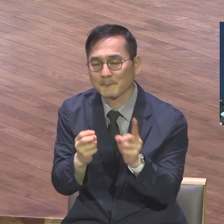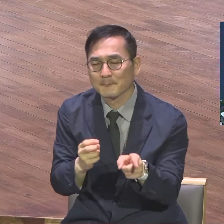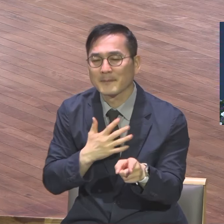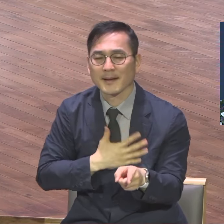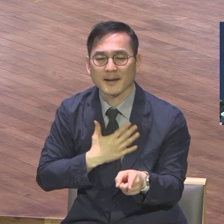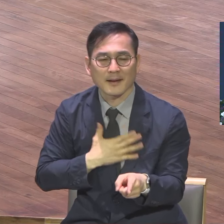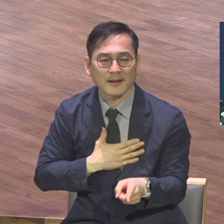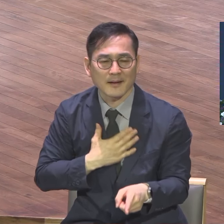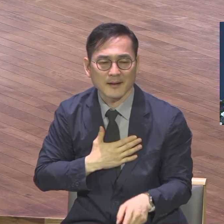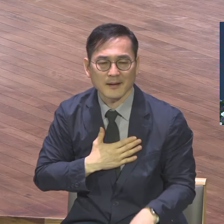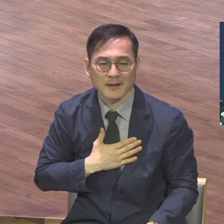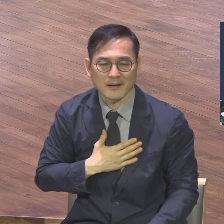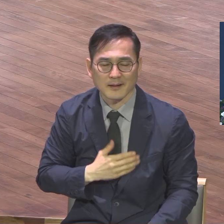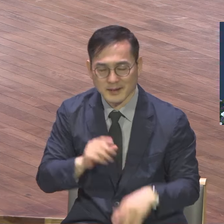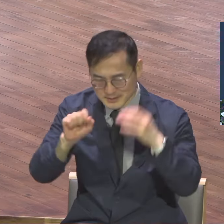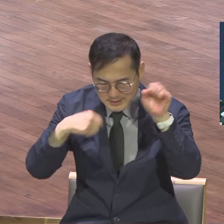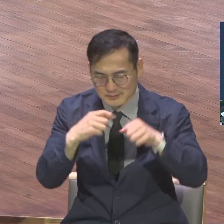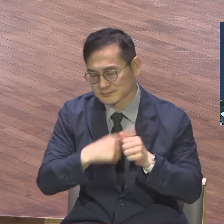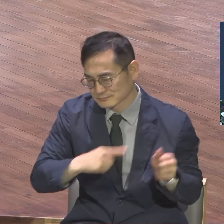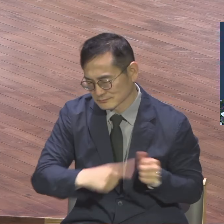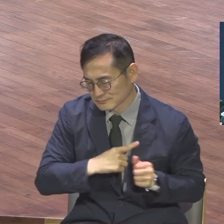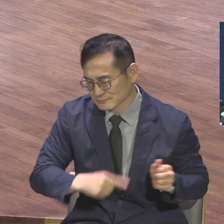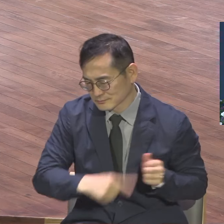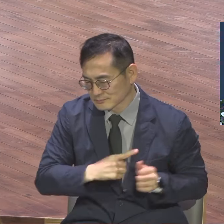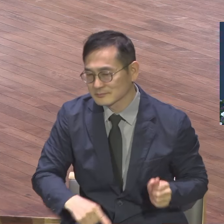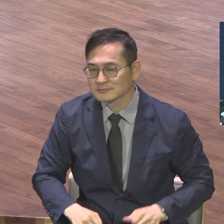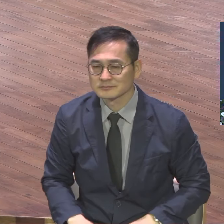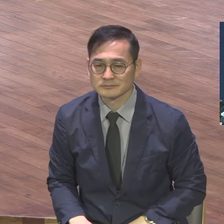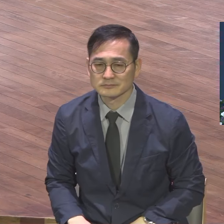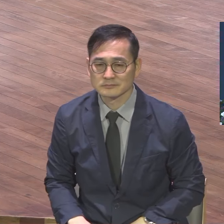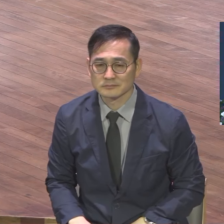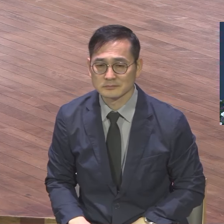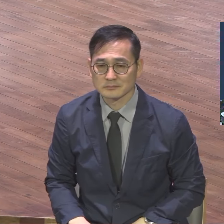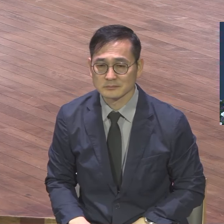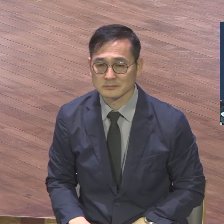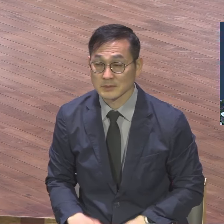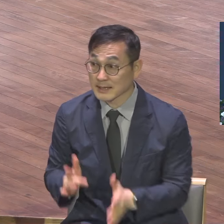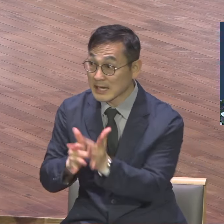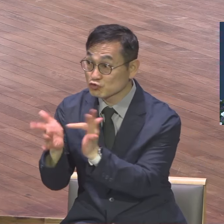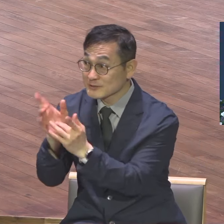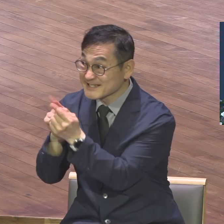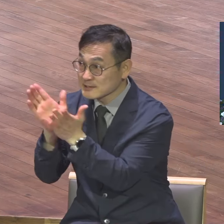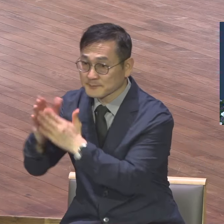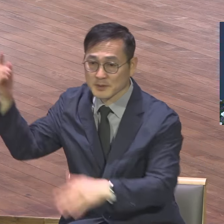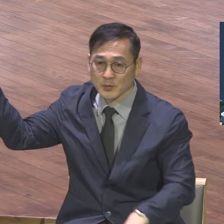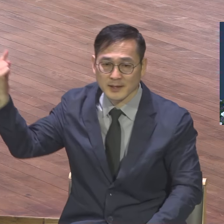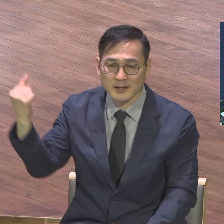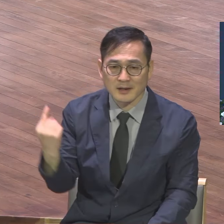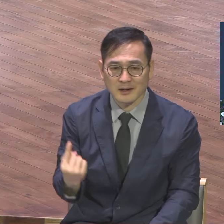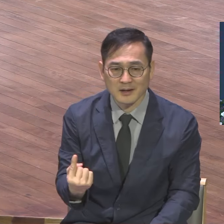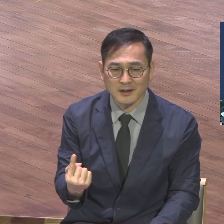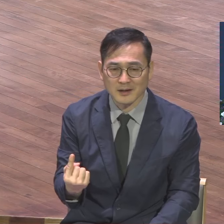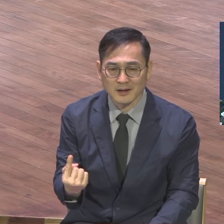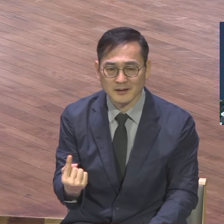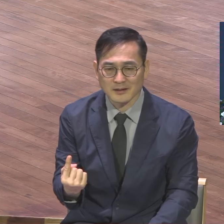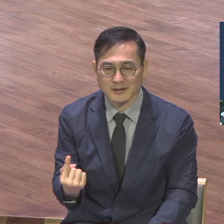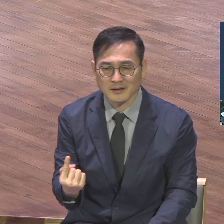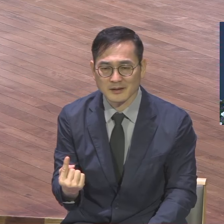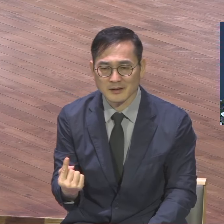그런데 예수님께서 이제 친히 오셔서 구원자로 자기가 오셔서 희생제물, 어린